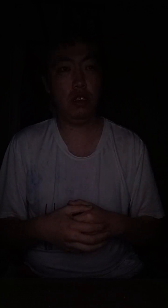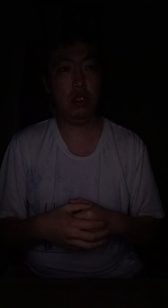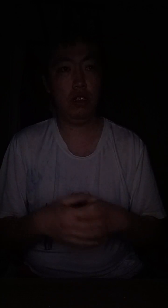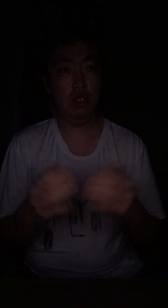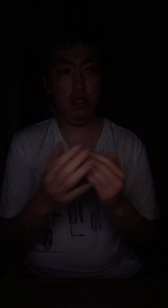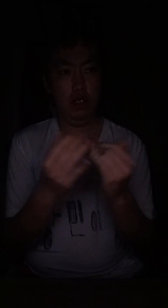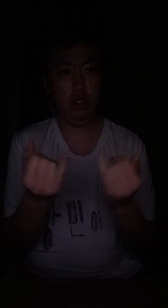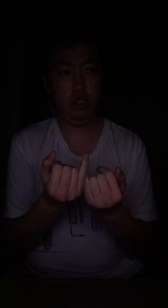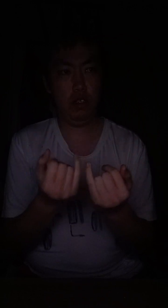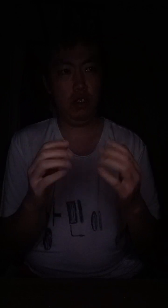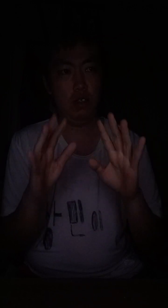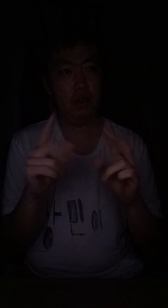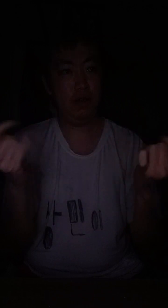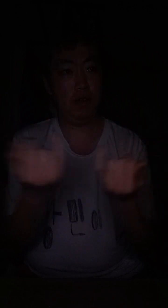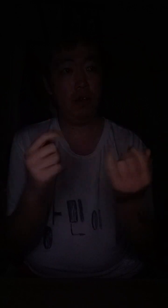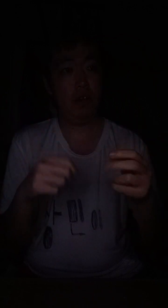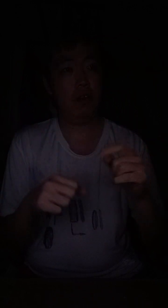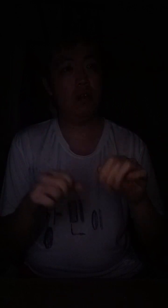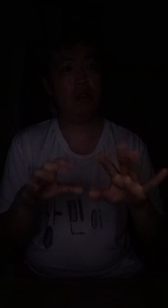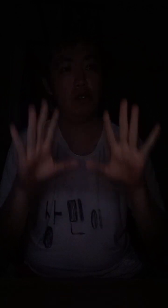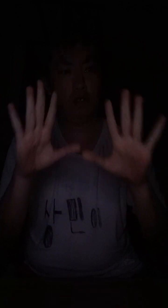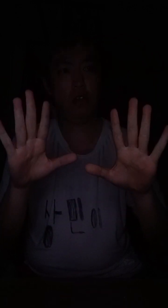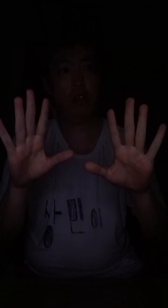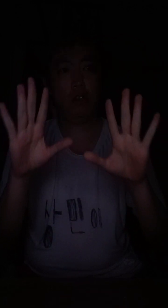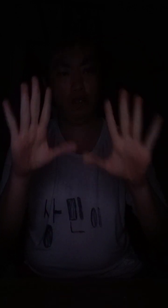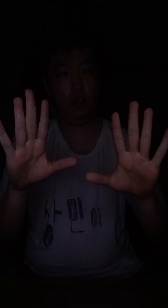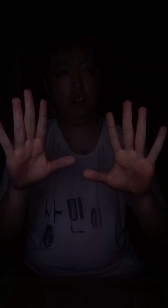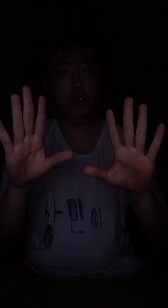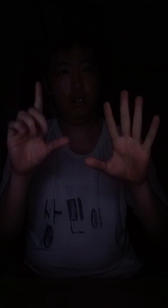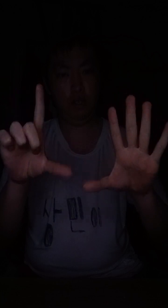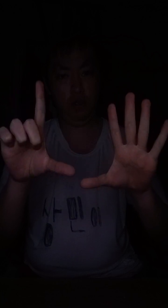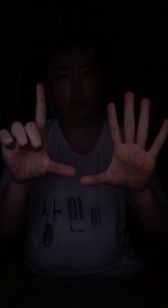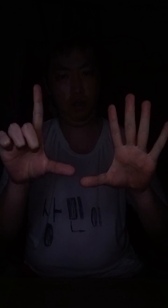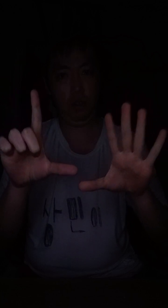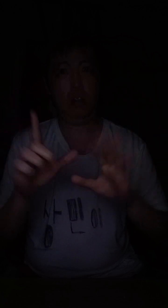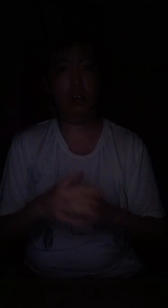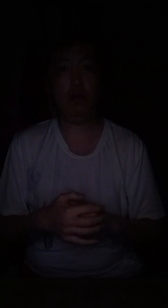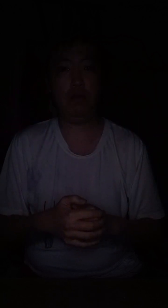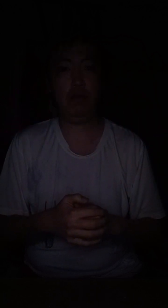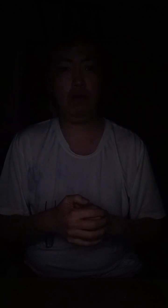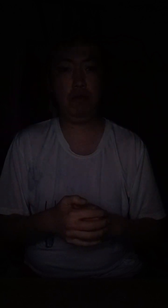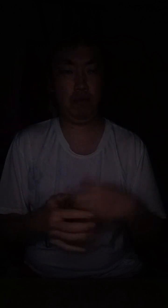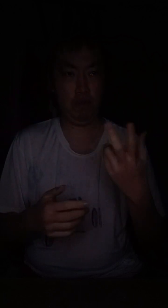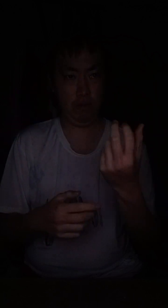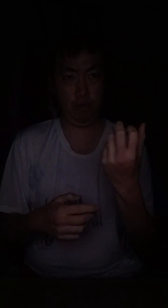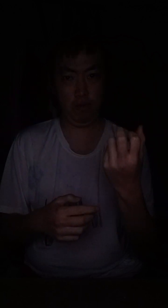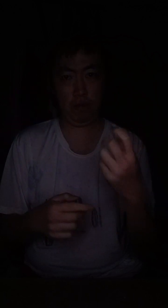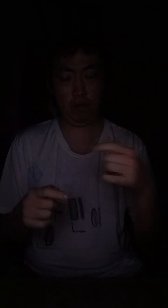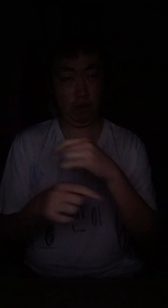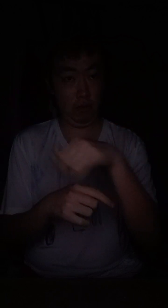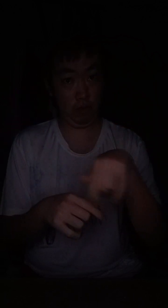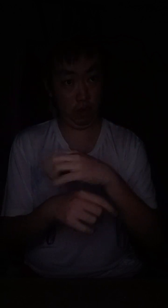화장실 가운데 남녀 공용 화장실은 여전히 10곳 가운데 7곳. 비상벨 설치나 외부 CCTV 설치